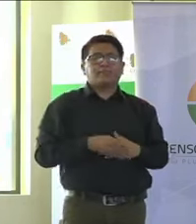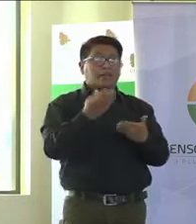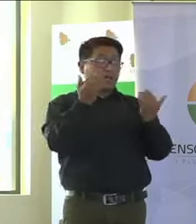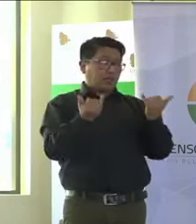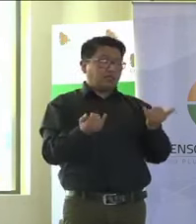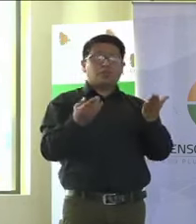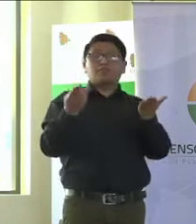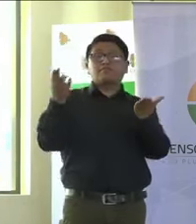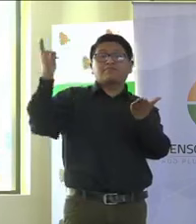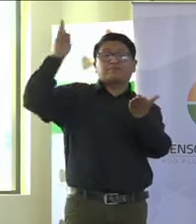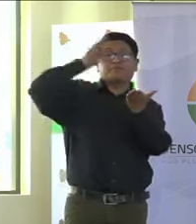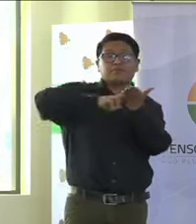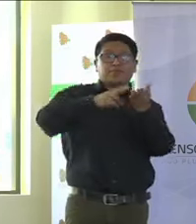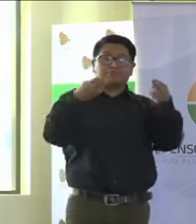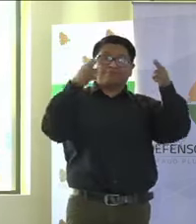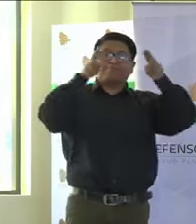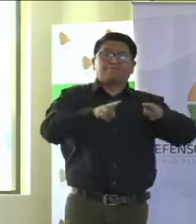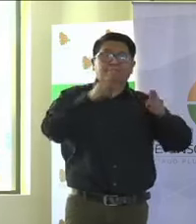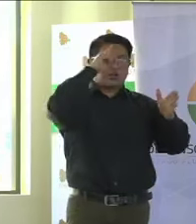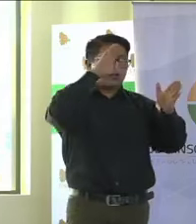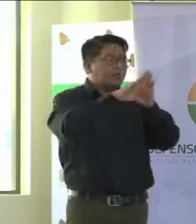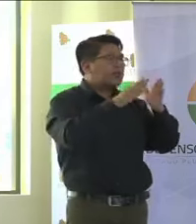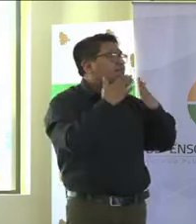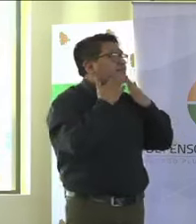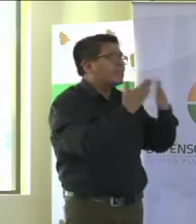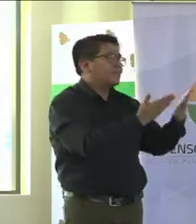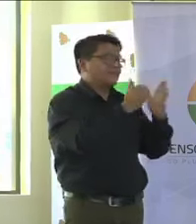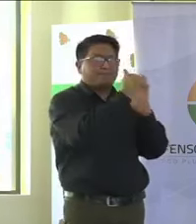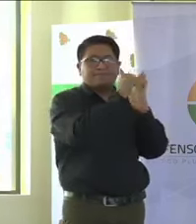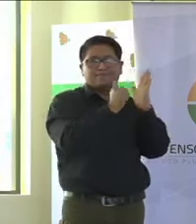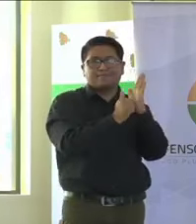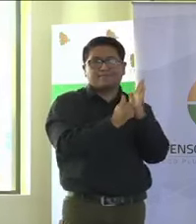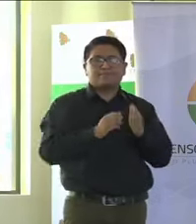este nuevo convenio interinstitucional. Gracias, doctor.